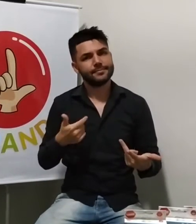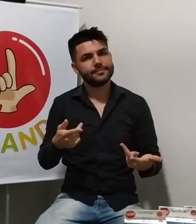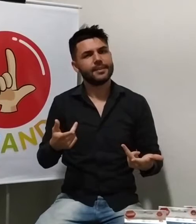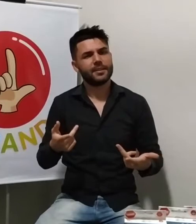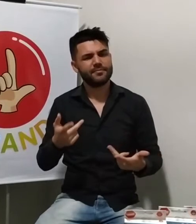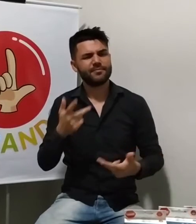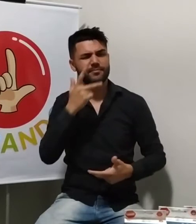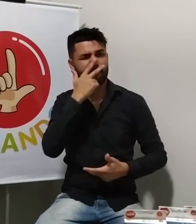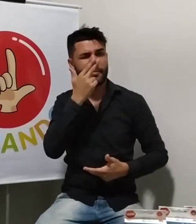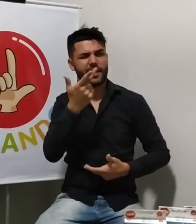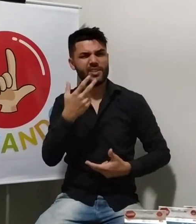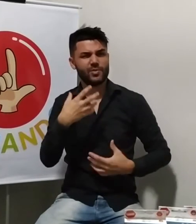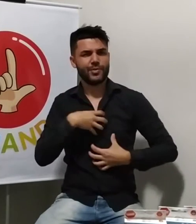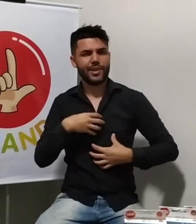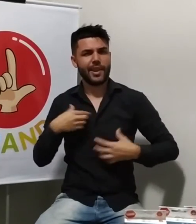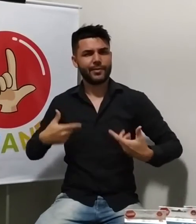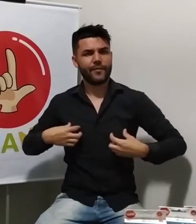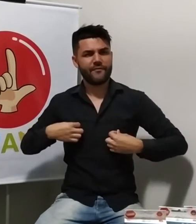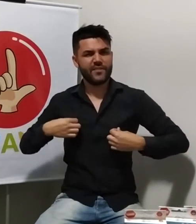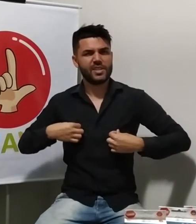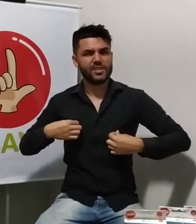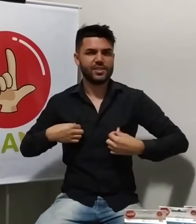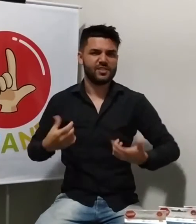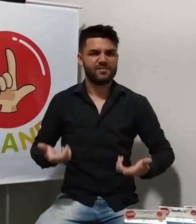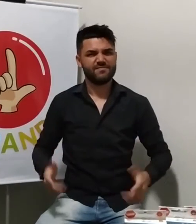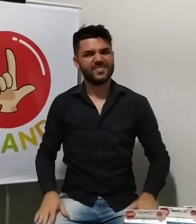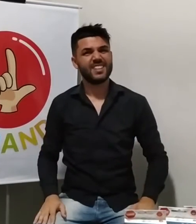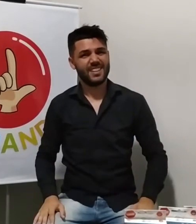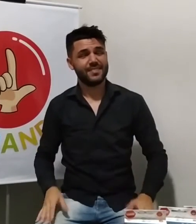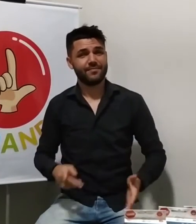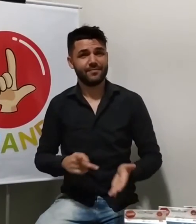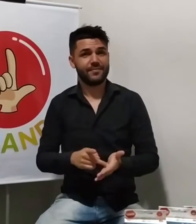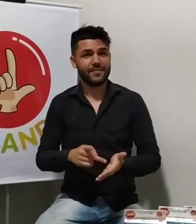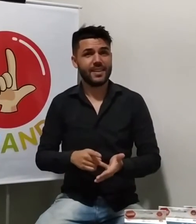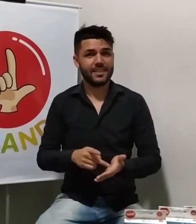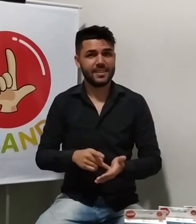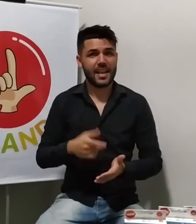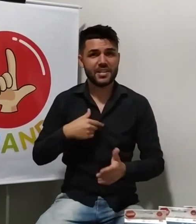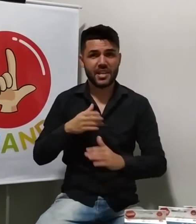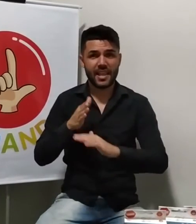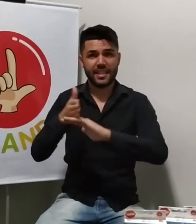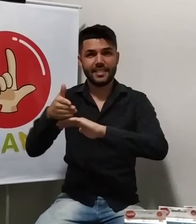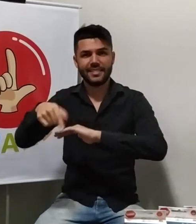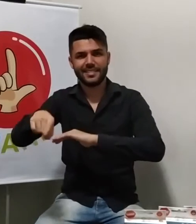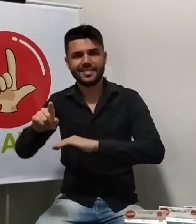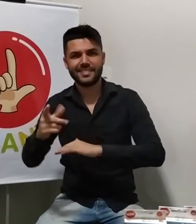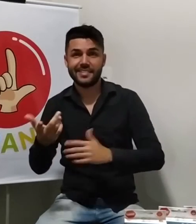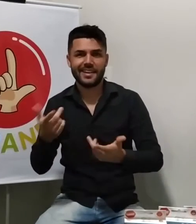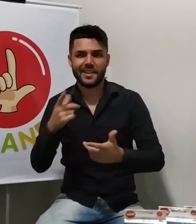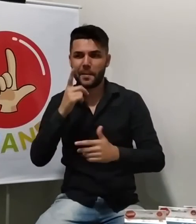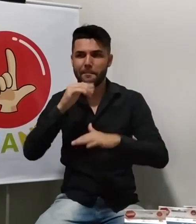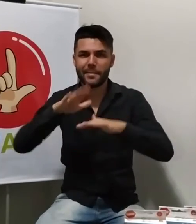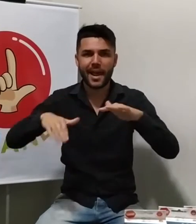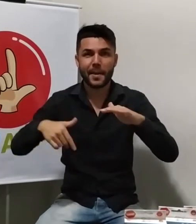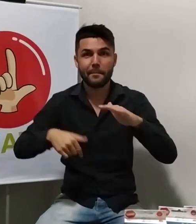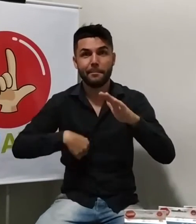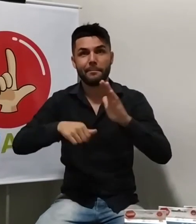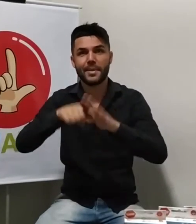aquele ali mesmo. E limpou, bicho. Eu voltei pra casa sem nada. Estreou. Teve sua estreia. Mas depois não tive mais problema, não. Depois morei 5 anos lá e